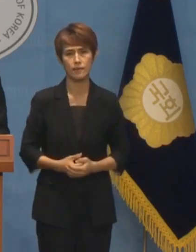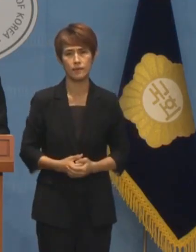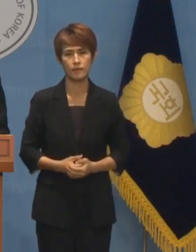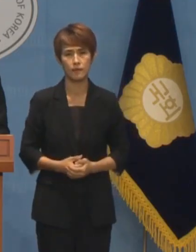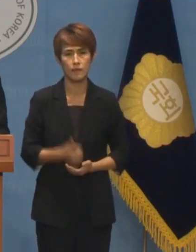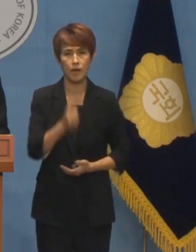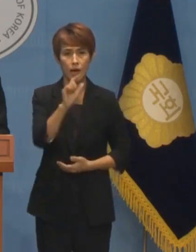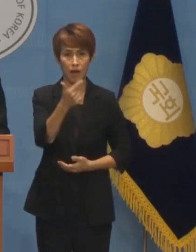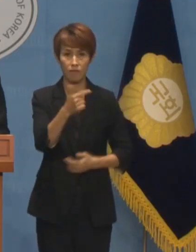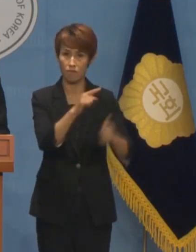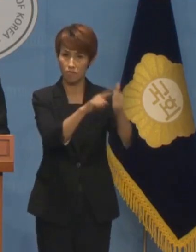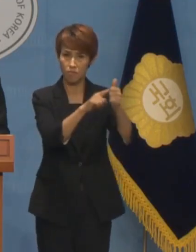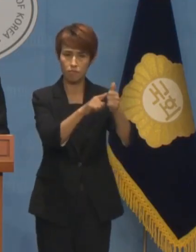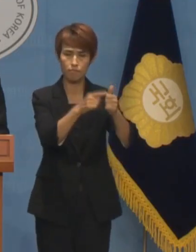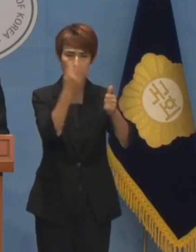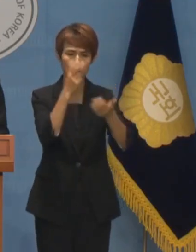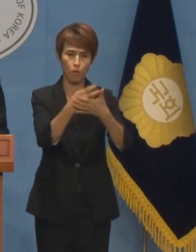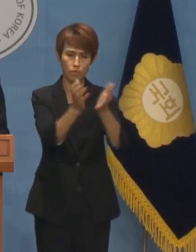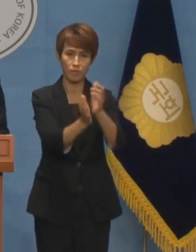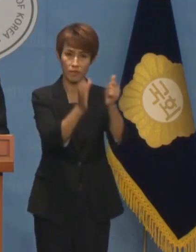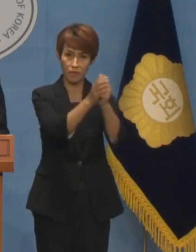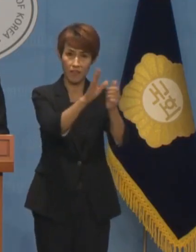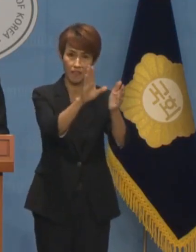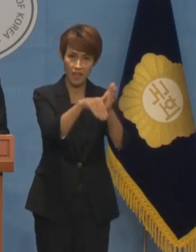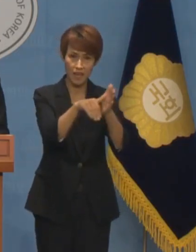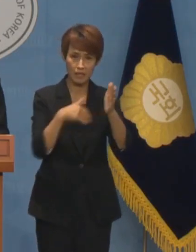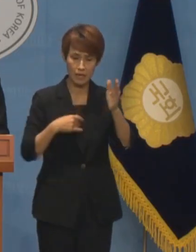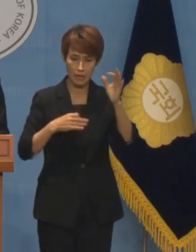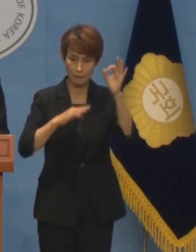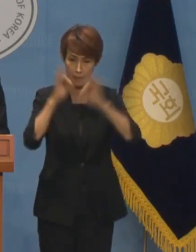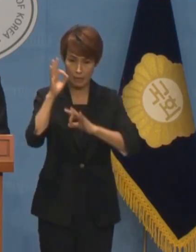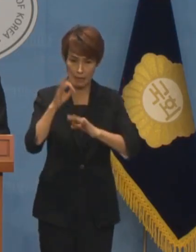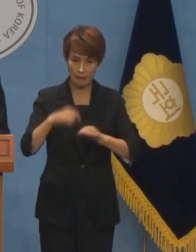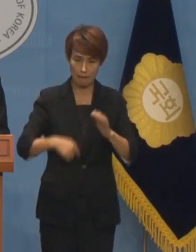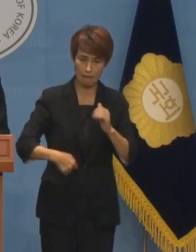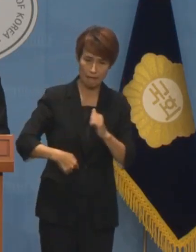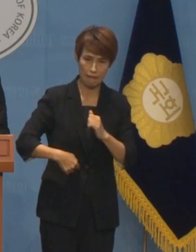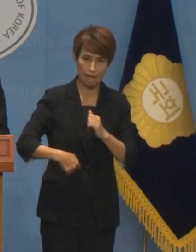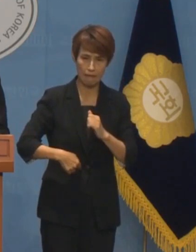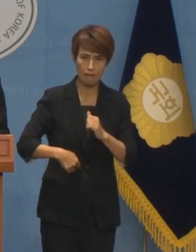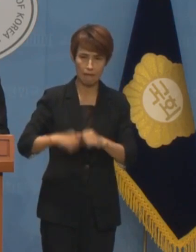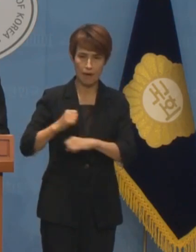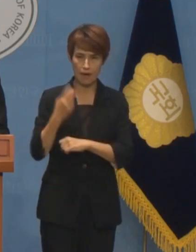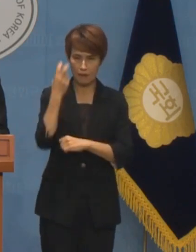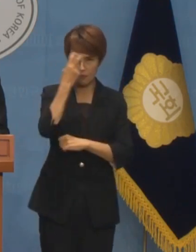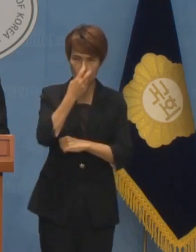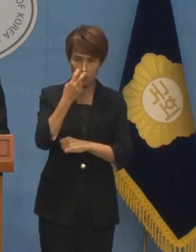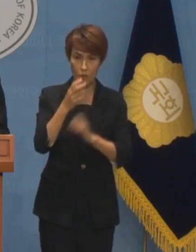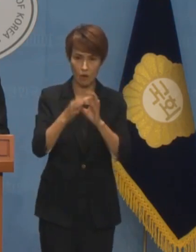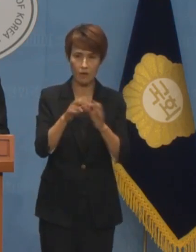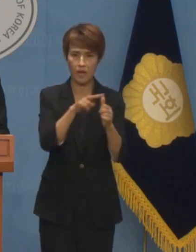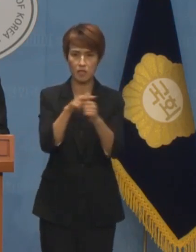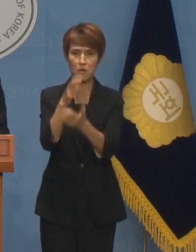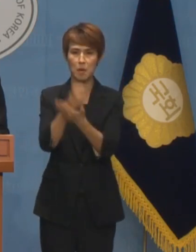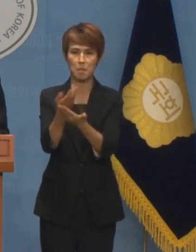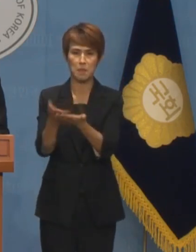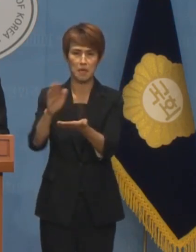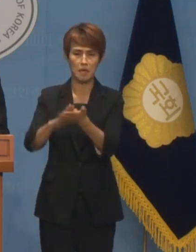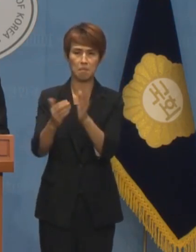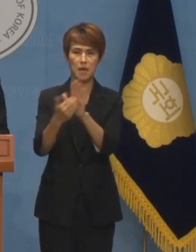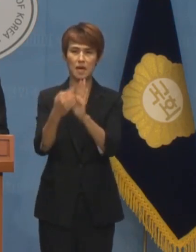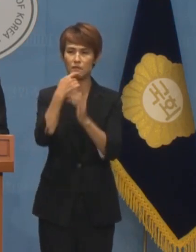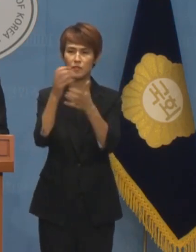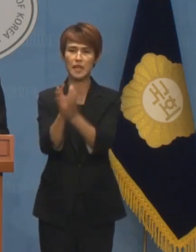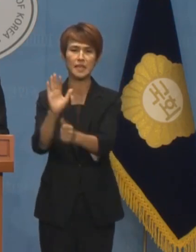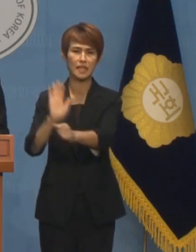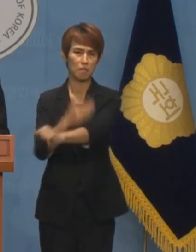특히 한동훈 대표는 장관 시절 자신의 실책이 찔리는 듯 안보 참사가 간첩법 개정을 막은 민주당